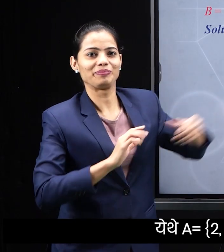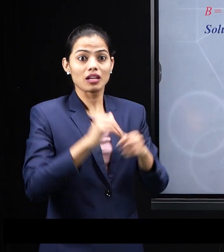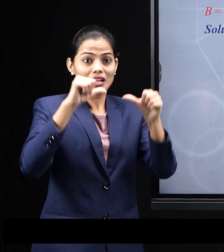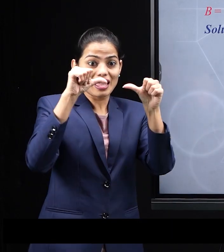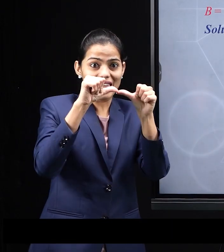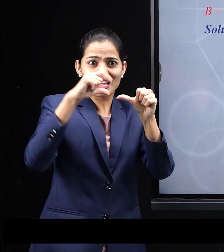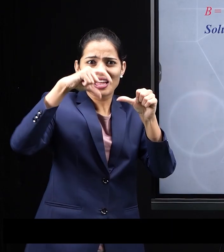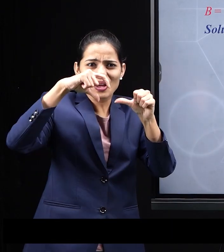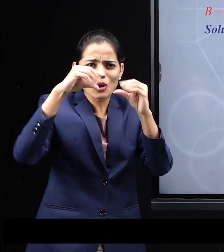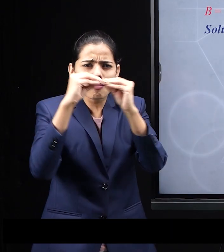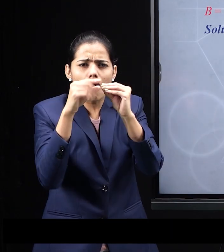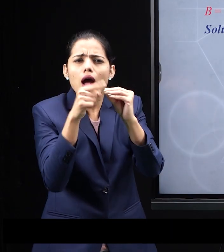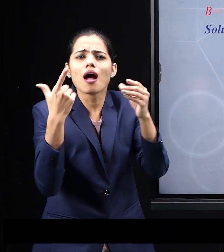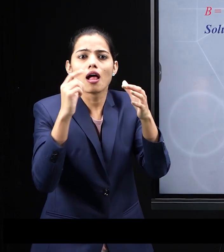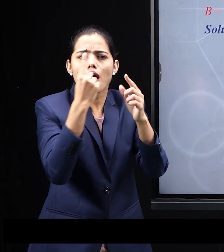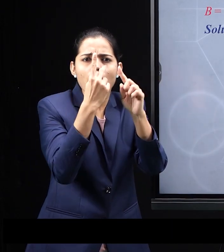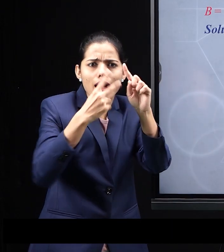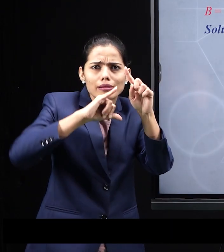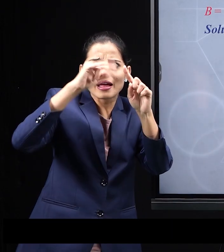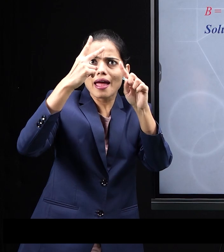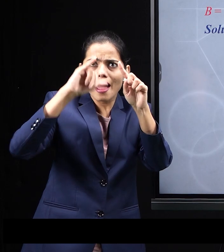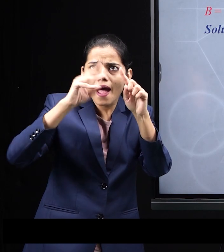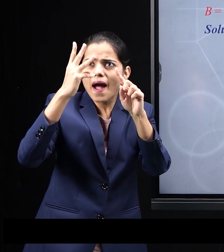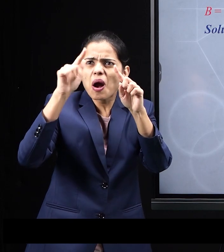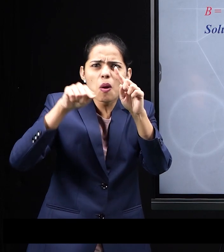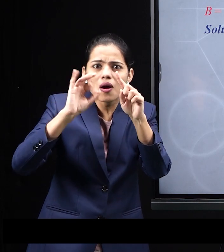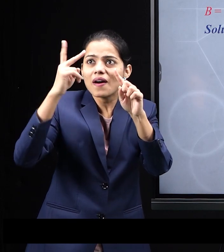a intersection b is equals to 6, 12.